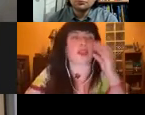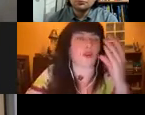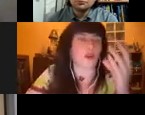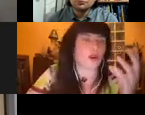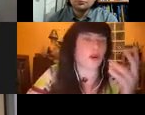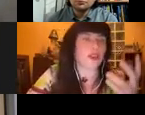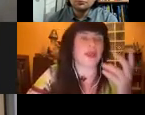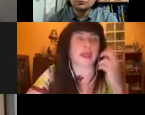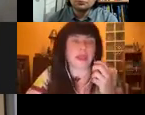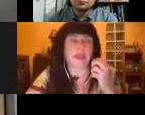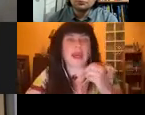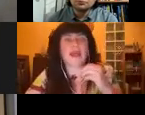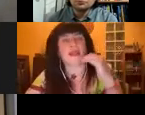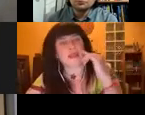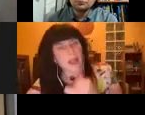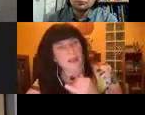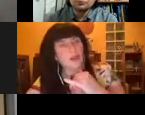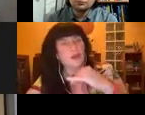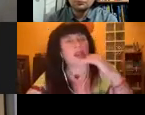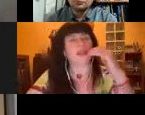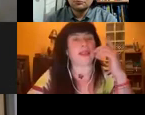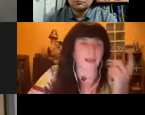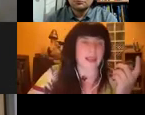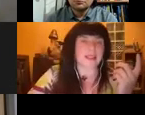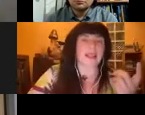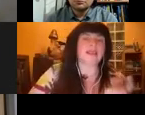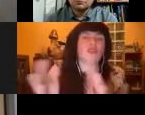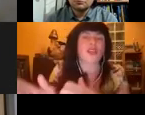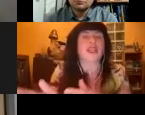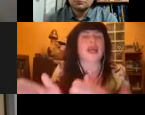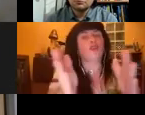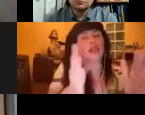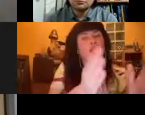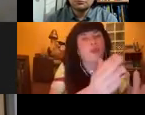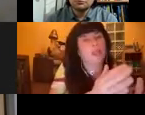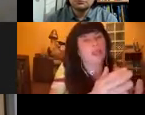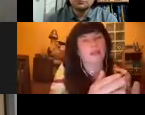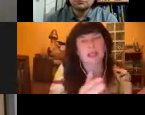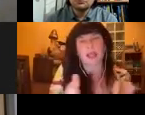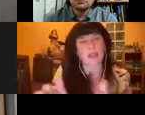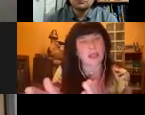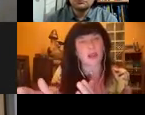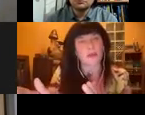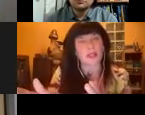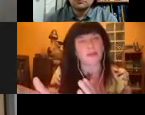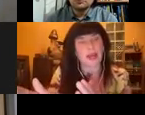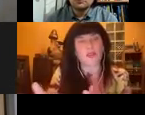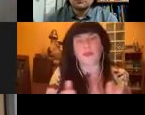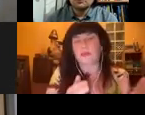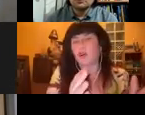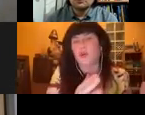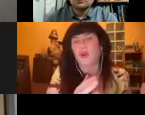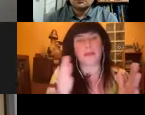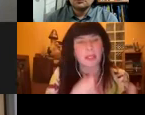movimientos de ojo, de mejilla, de labio, de cabeza, ¿cierto? Que era algo que no estaba tan